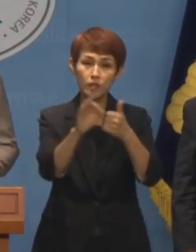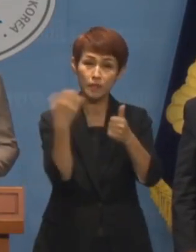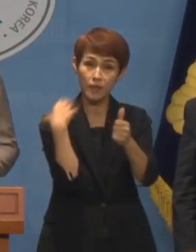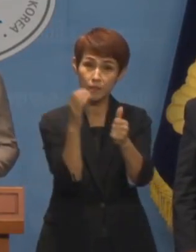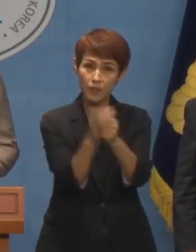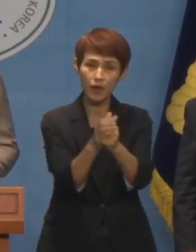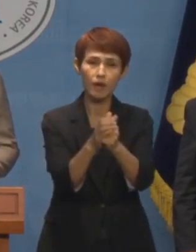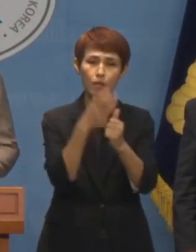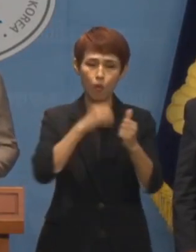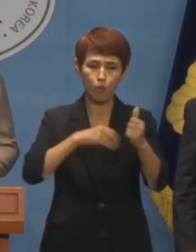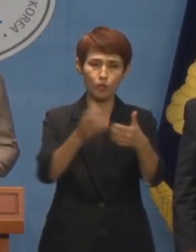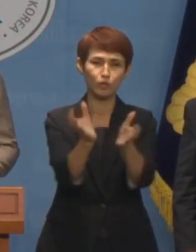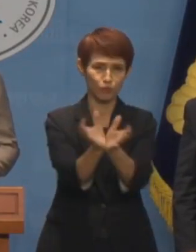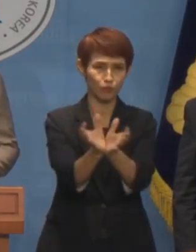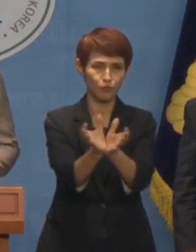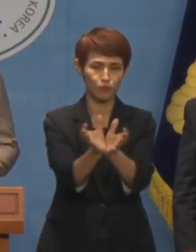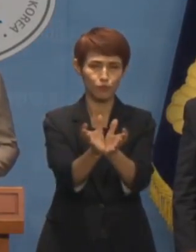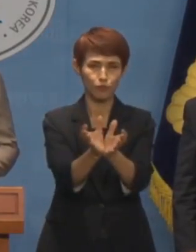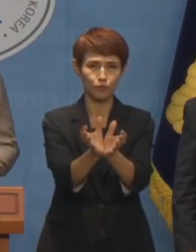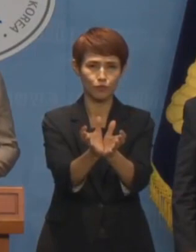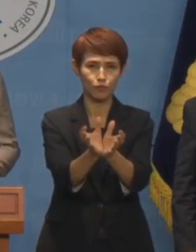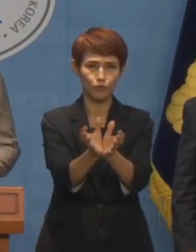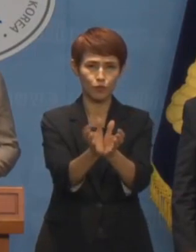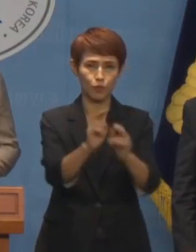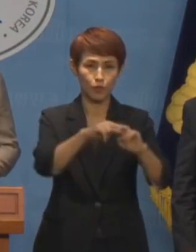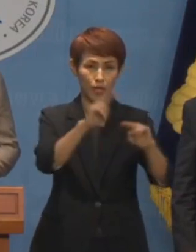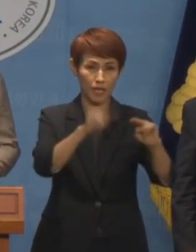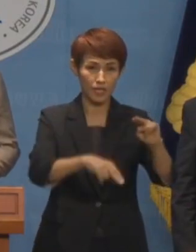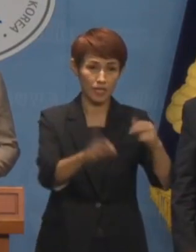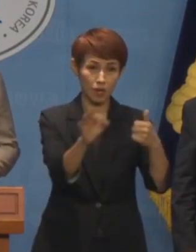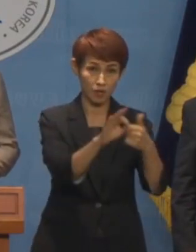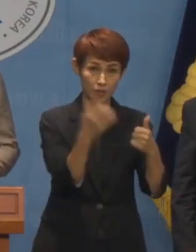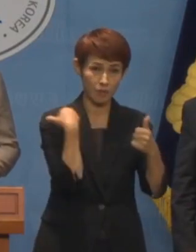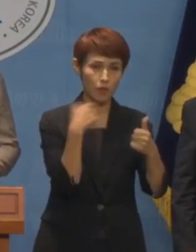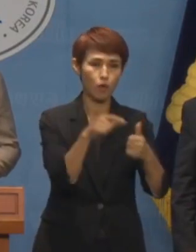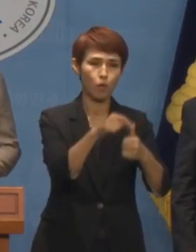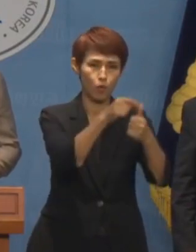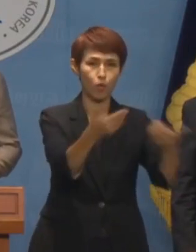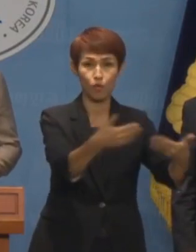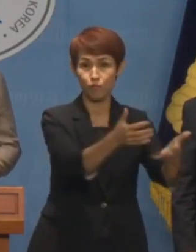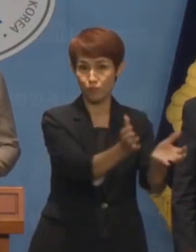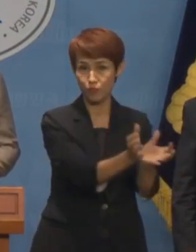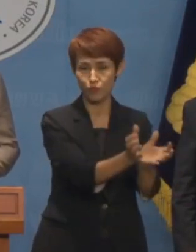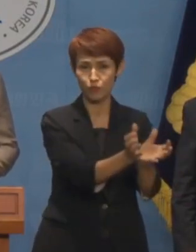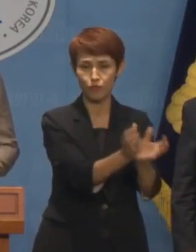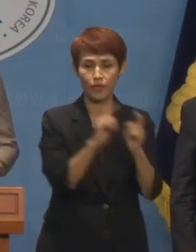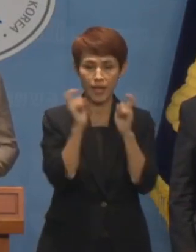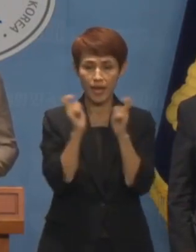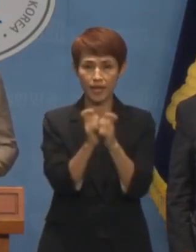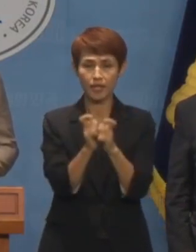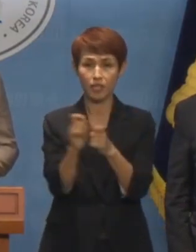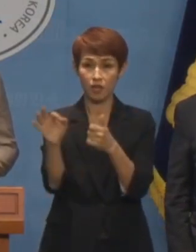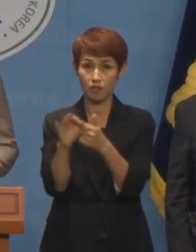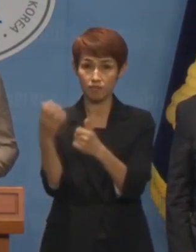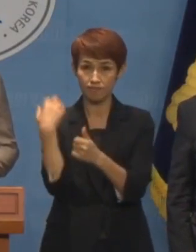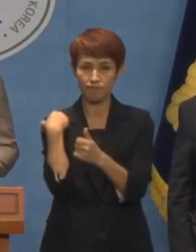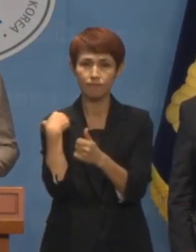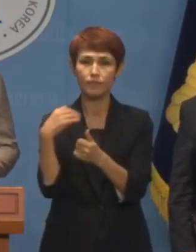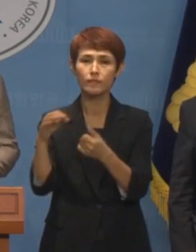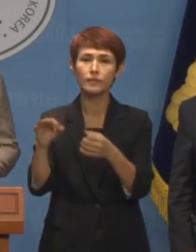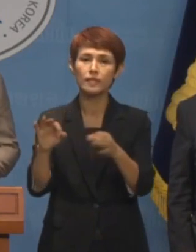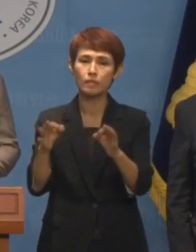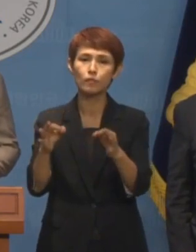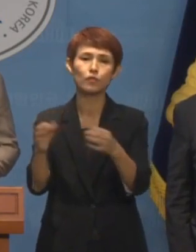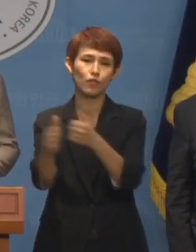담당하는 보건복지부, 퇴직연금을 담당하는 고용노동부, 개인연금을 담당하는 금융위원회